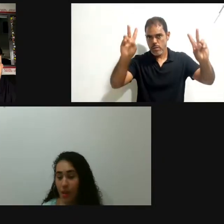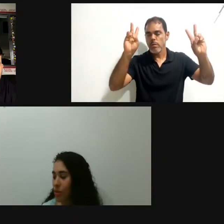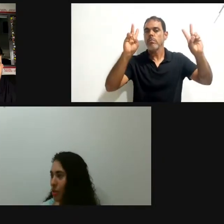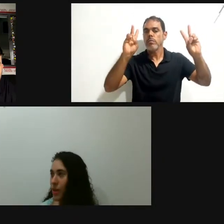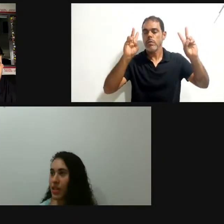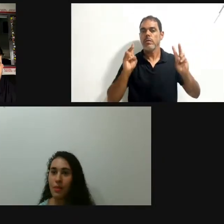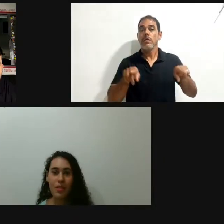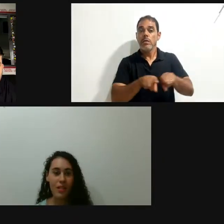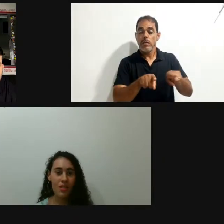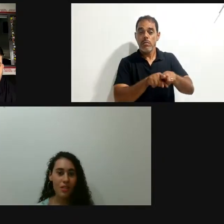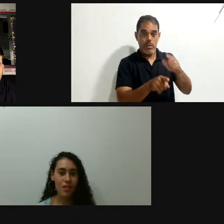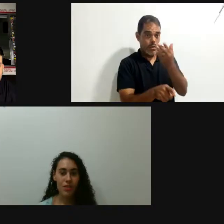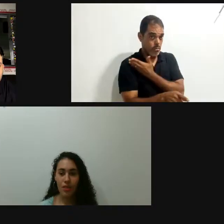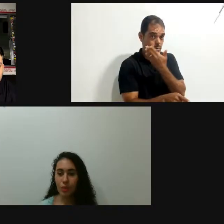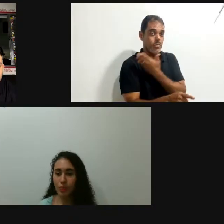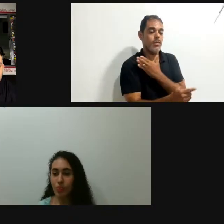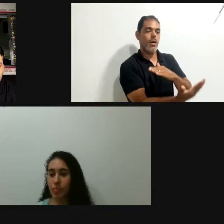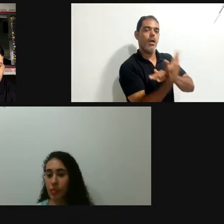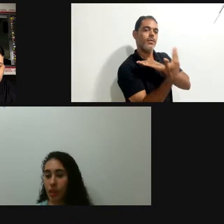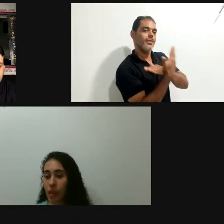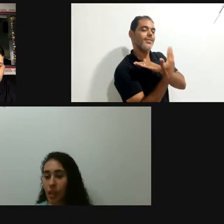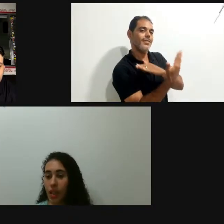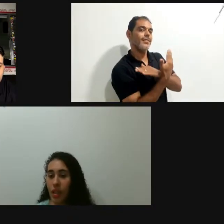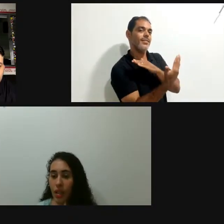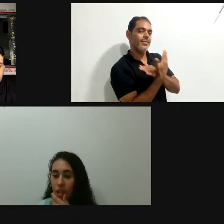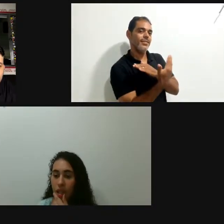meus amigos também que me incentivam.